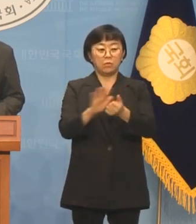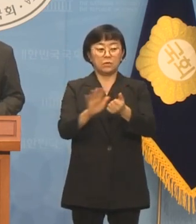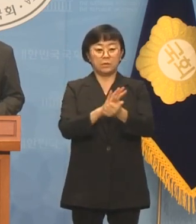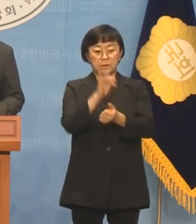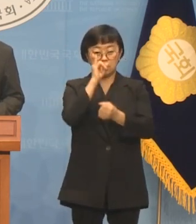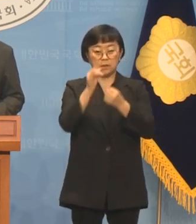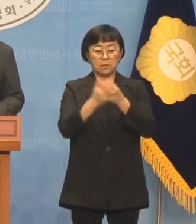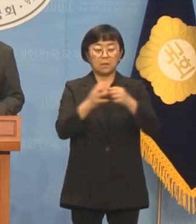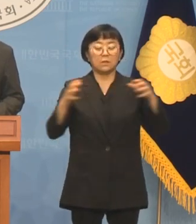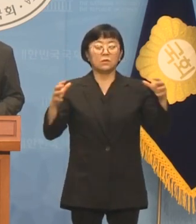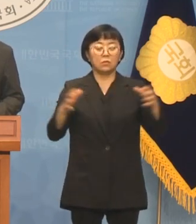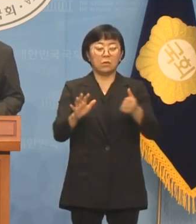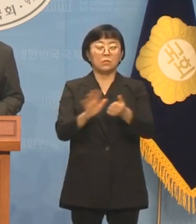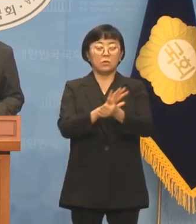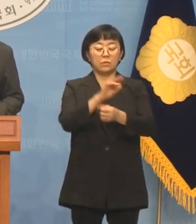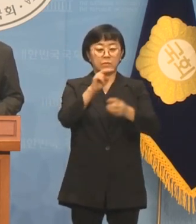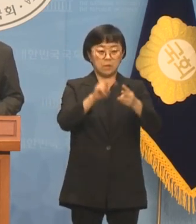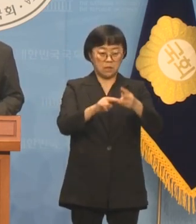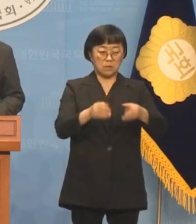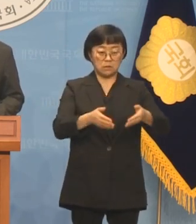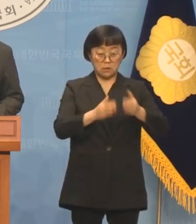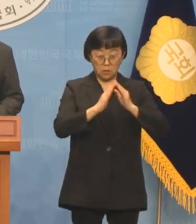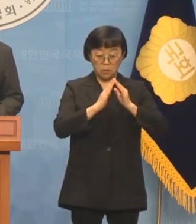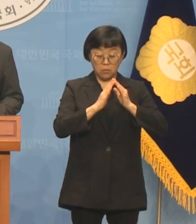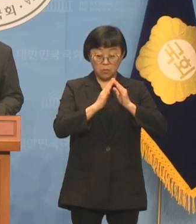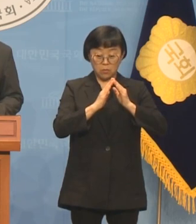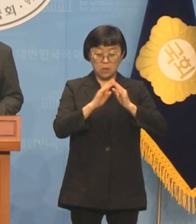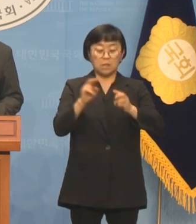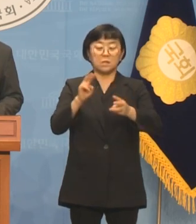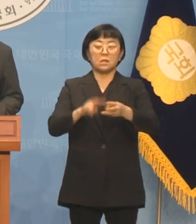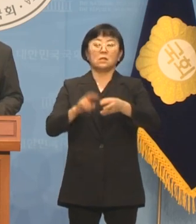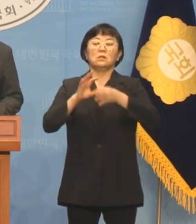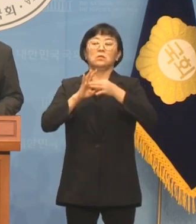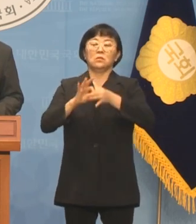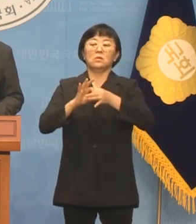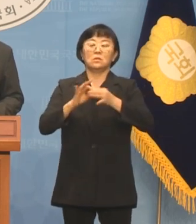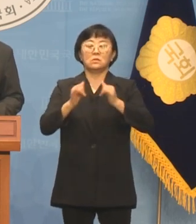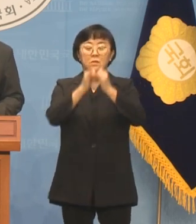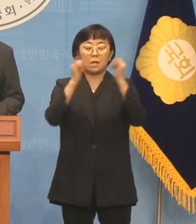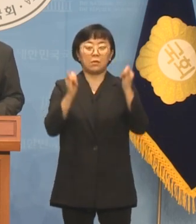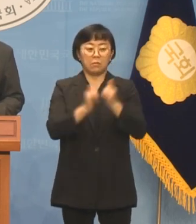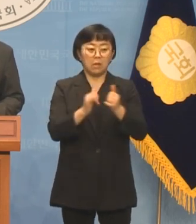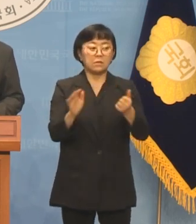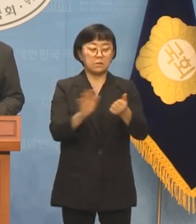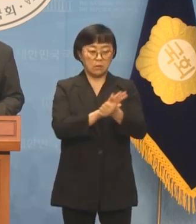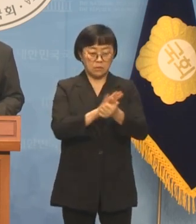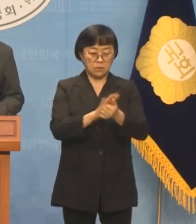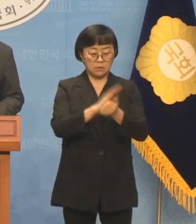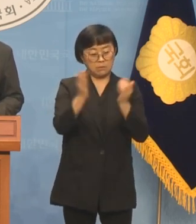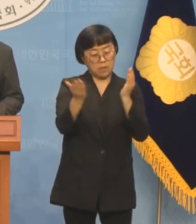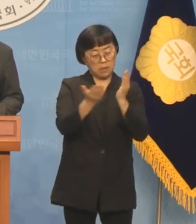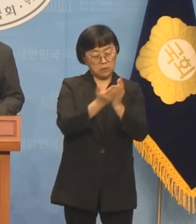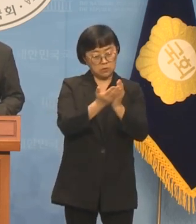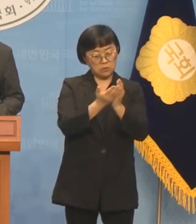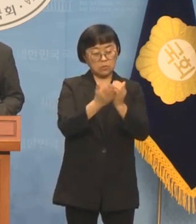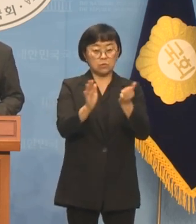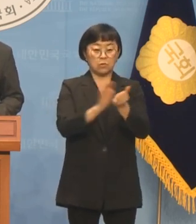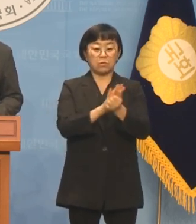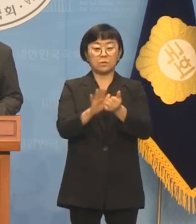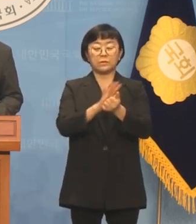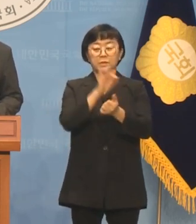제공하는 통합돌봄센터를 구축하고 이 센터를 통해 사회서비스원의 맞춤형 돌봄 서비스가